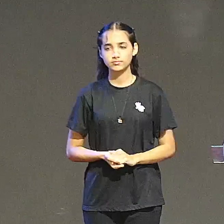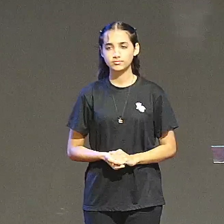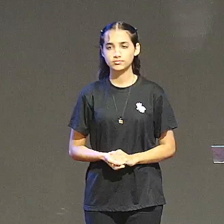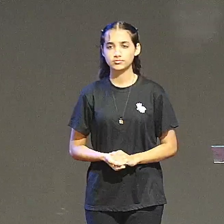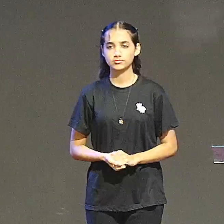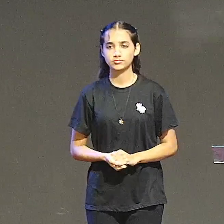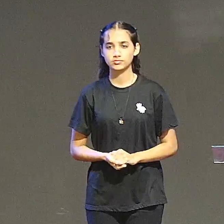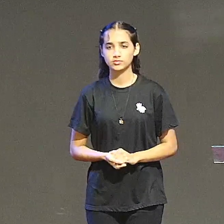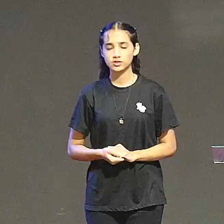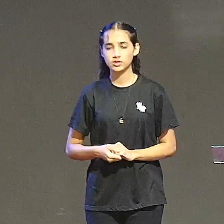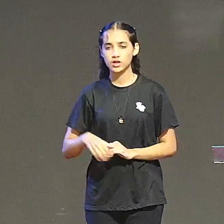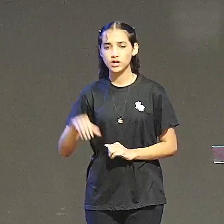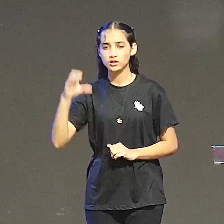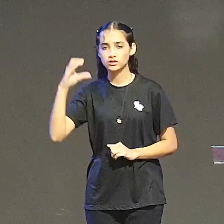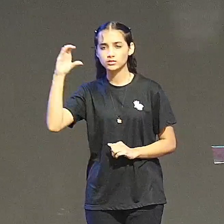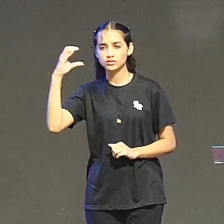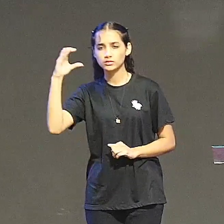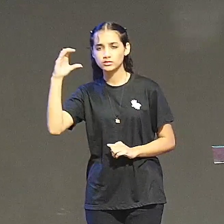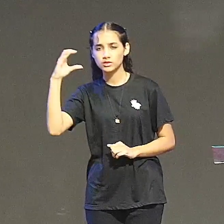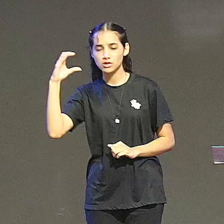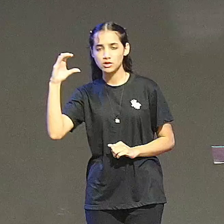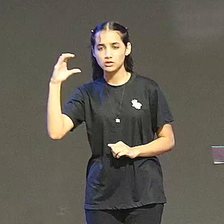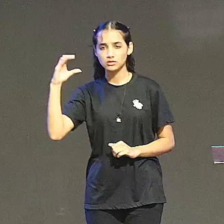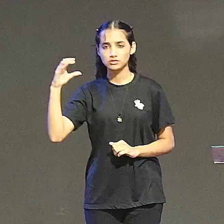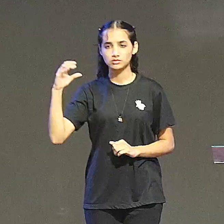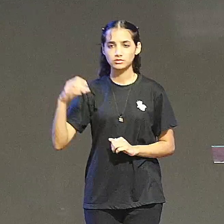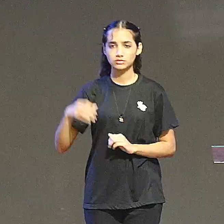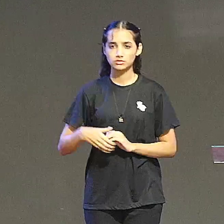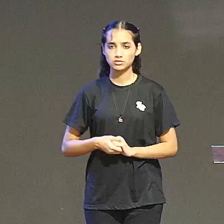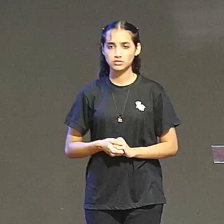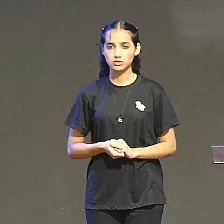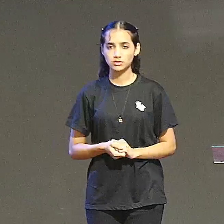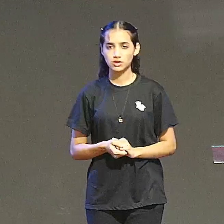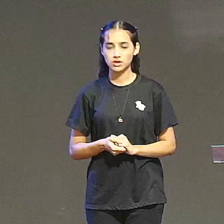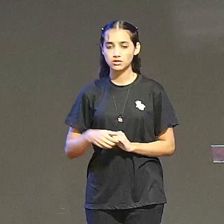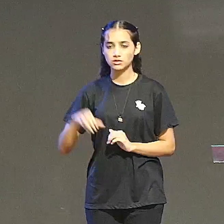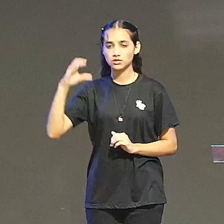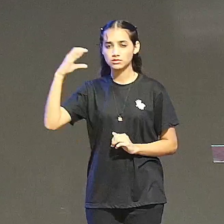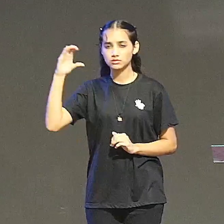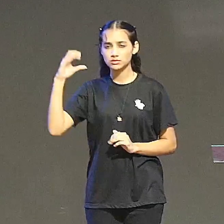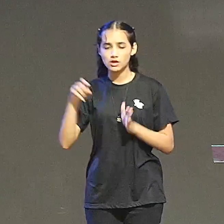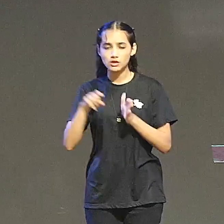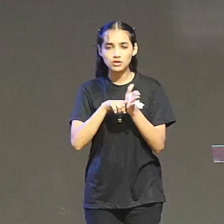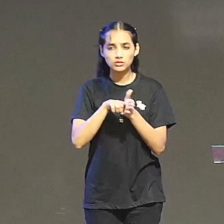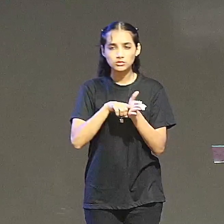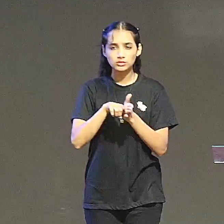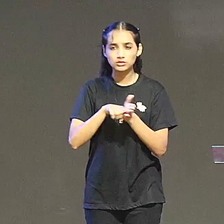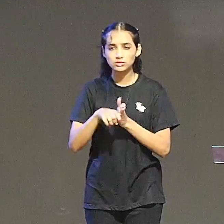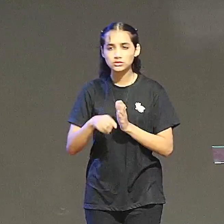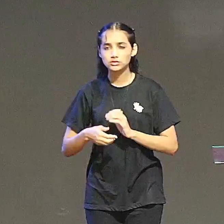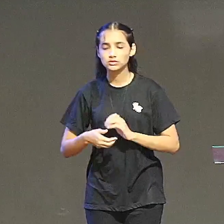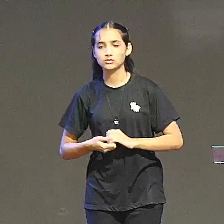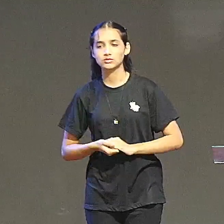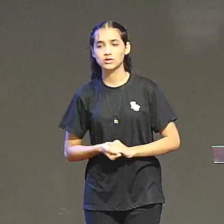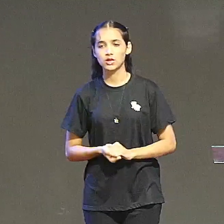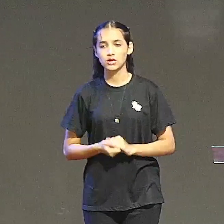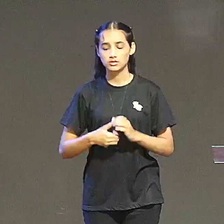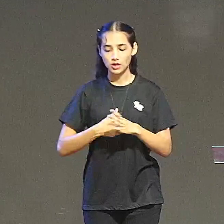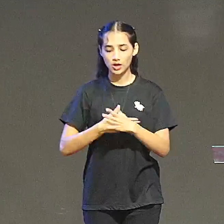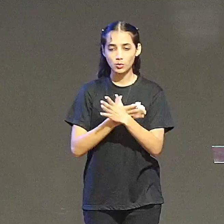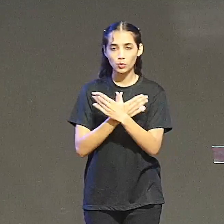científica o chamado Efeito Borboleta uma borboleta bate as no Brasil chove no Japão tá tudo